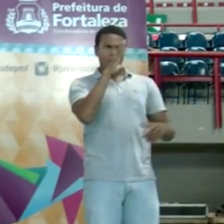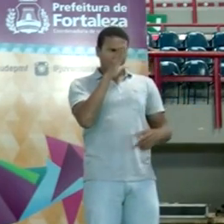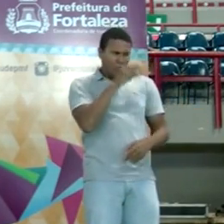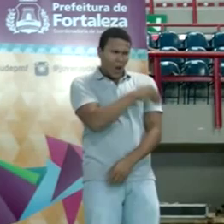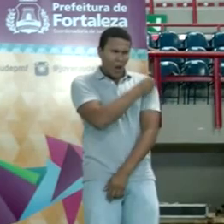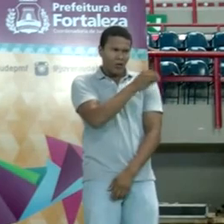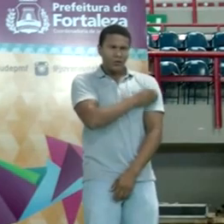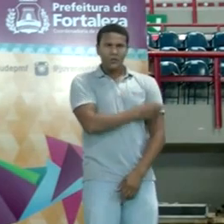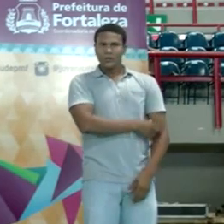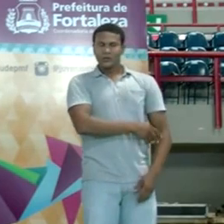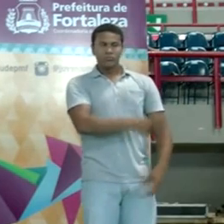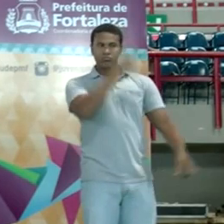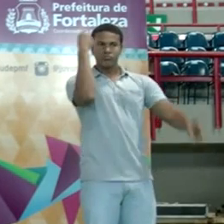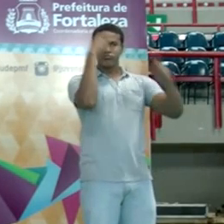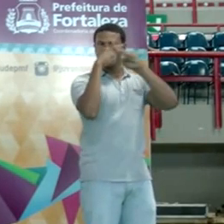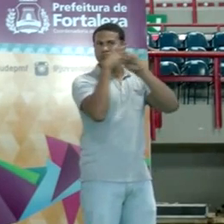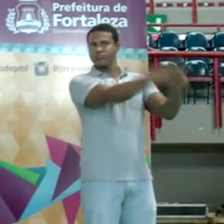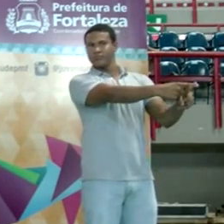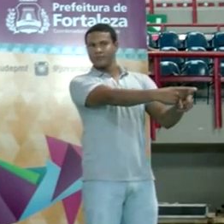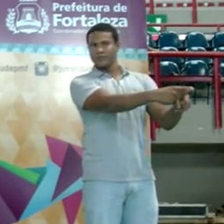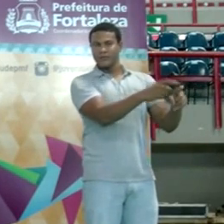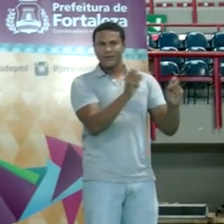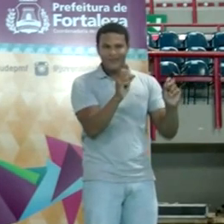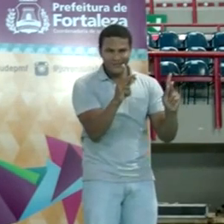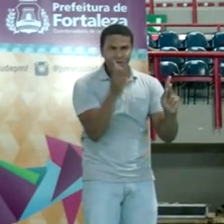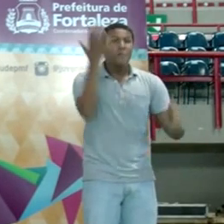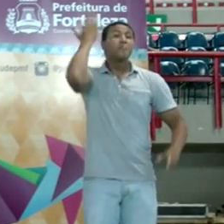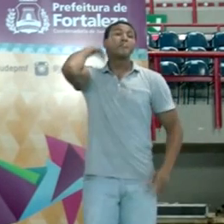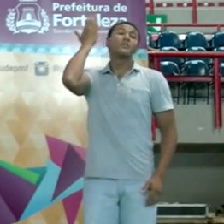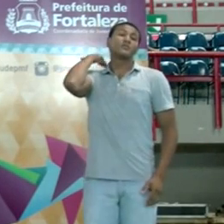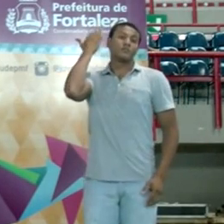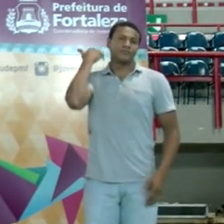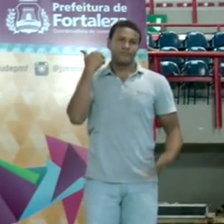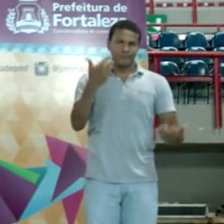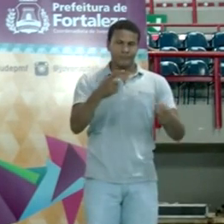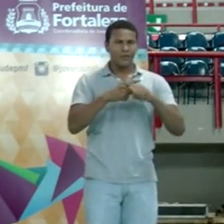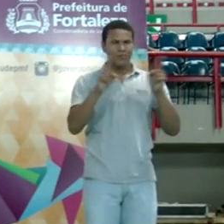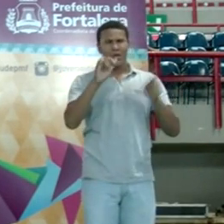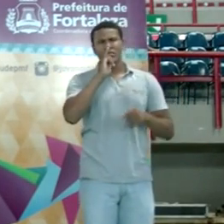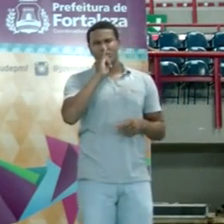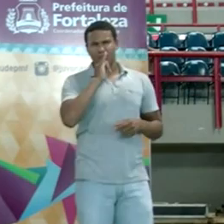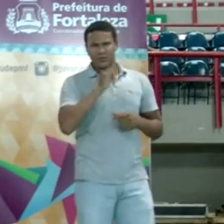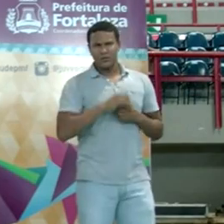álcool. Só que você tem que compreender que o carro a álcool, pró-álcool, ele foi uma coisa